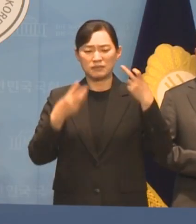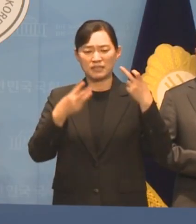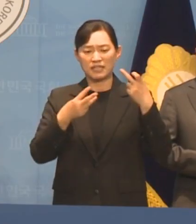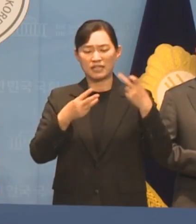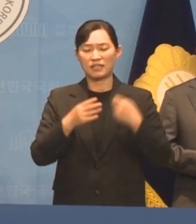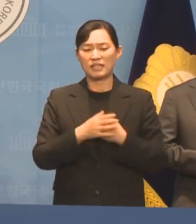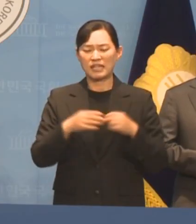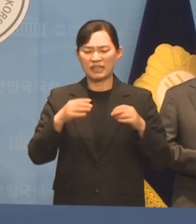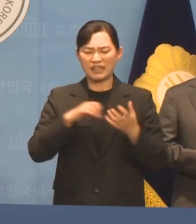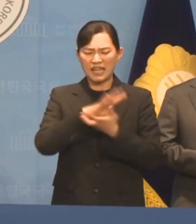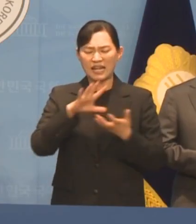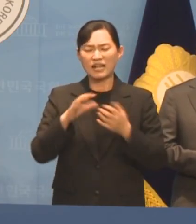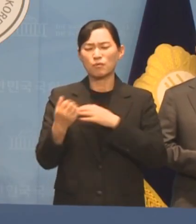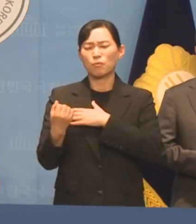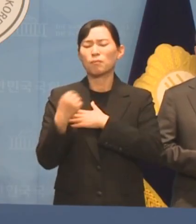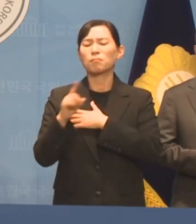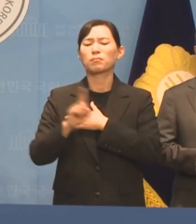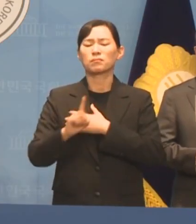정부는 어떻게 하고 있습니까?